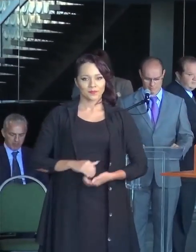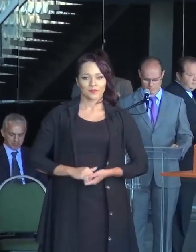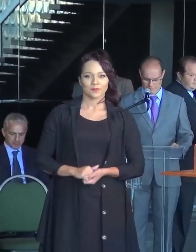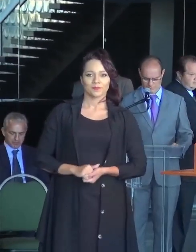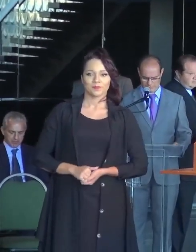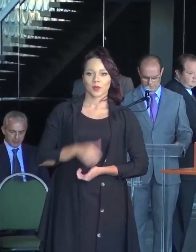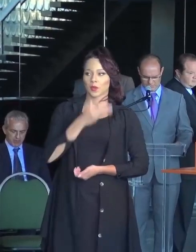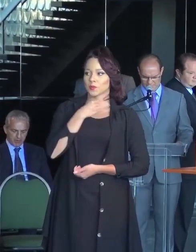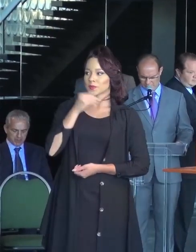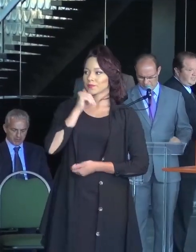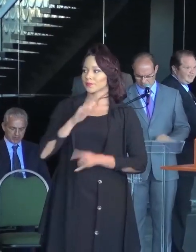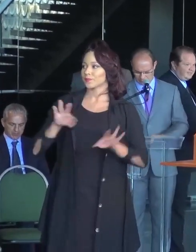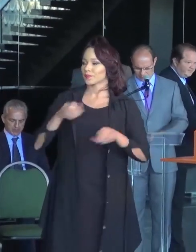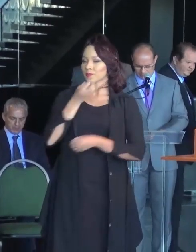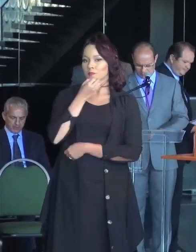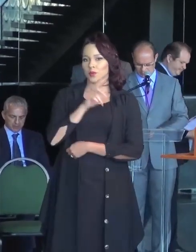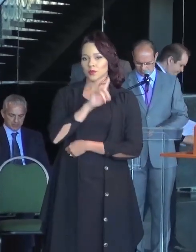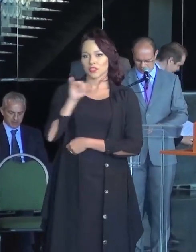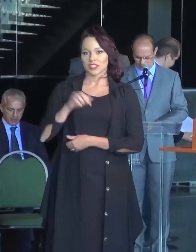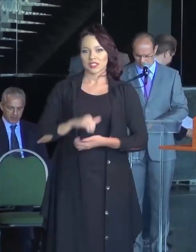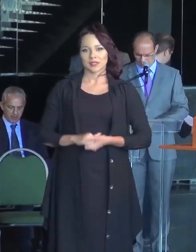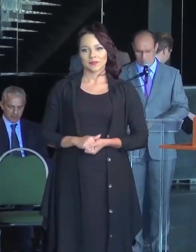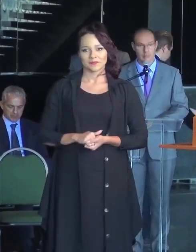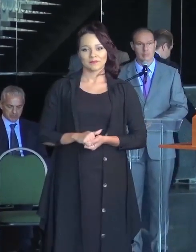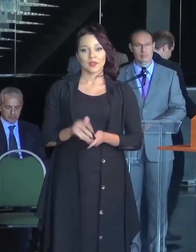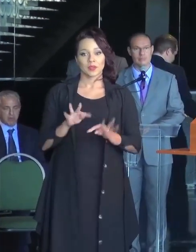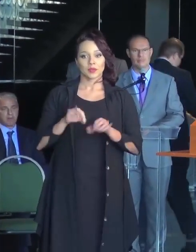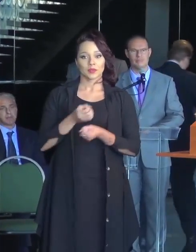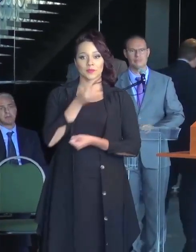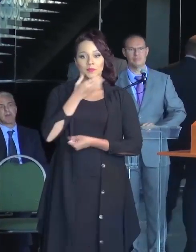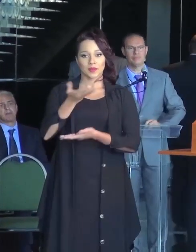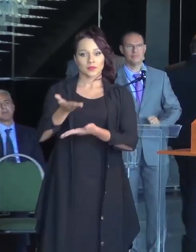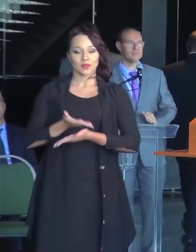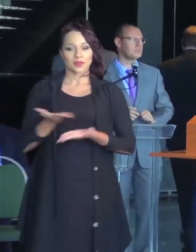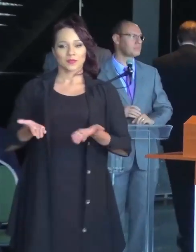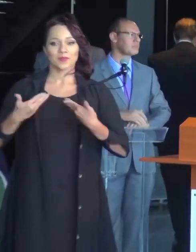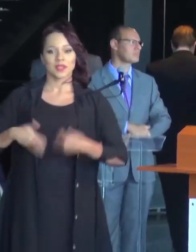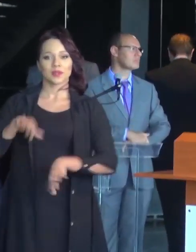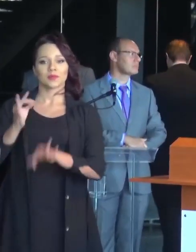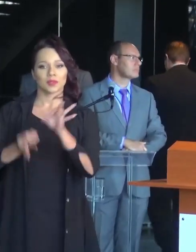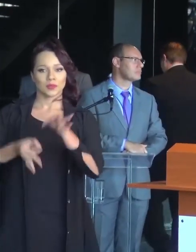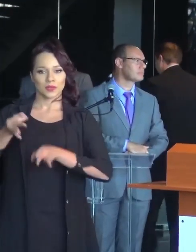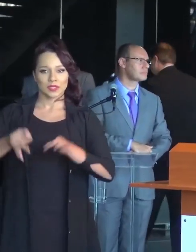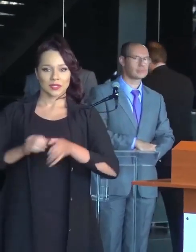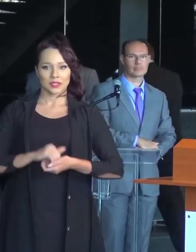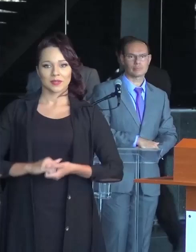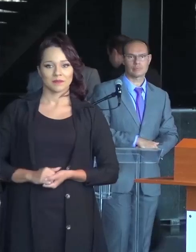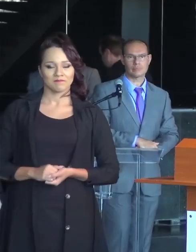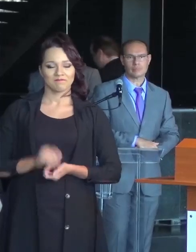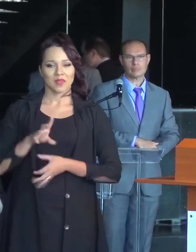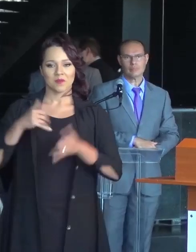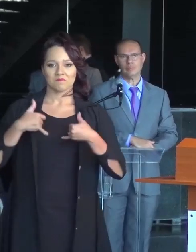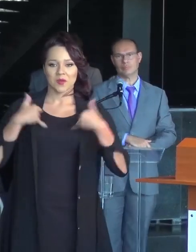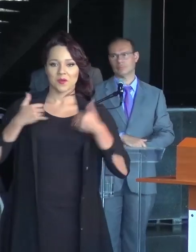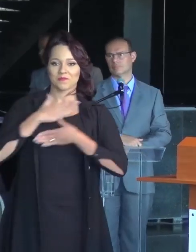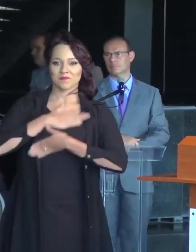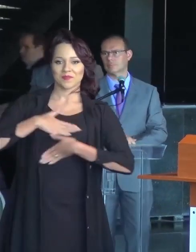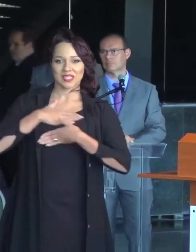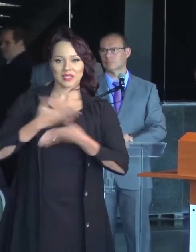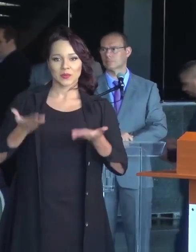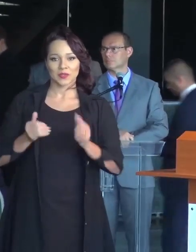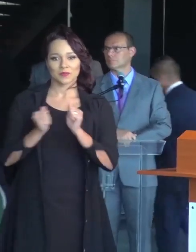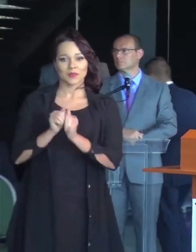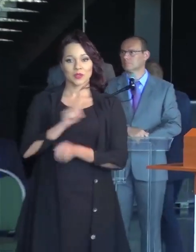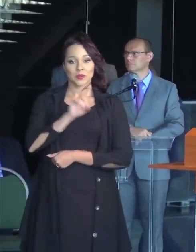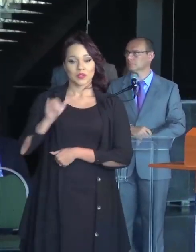Senhoras e senhores, muito bom dia. Sejam todos muito bem-vindos aqui ao Ministério da Justiça. Uma honra e um prazer tê-los aqui num